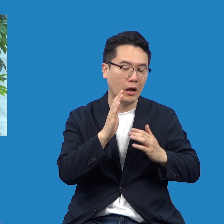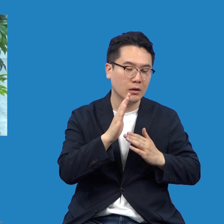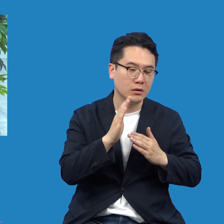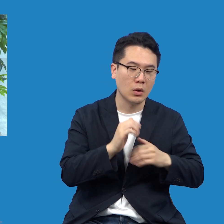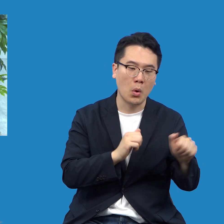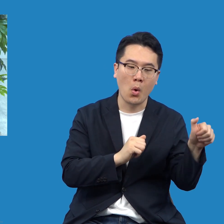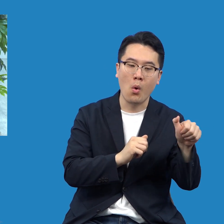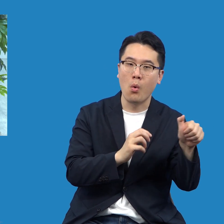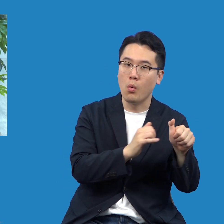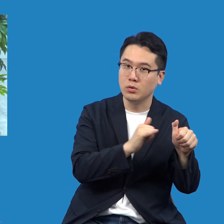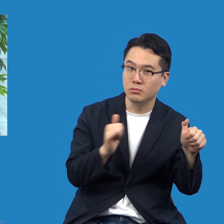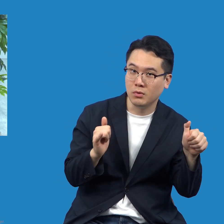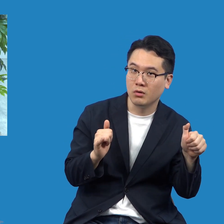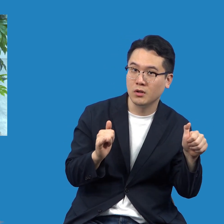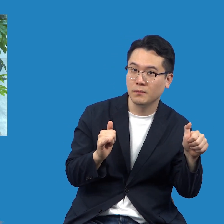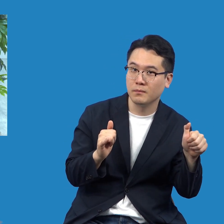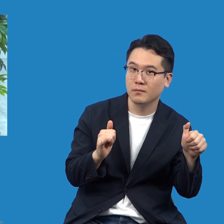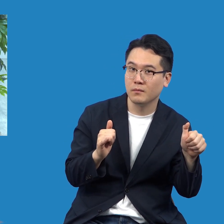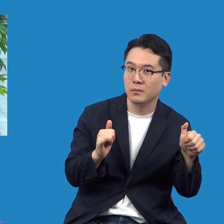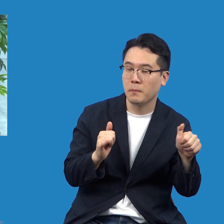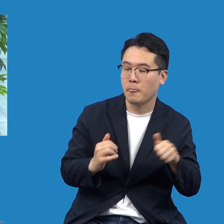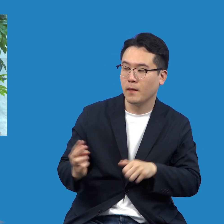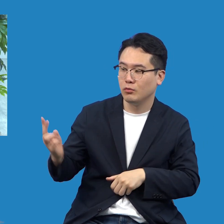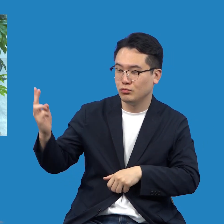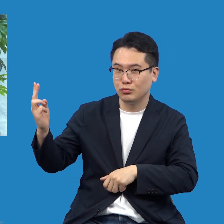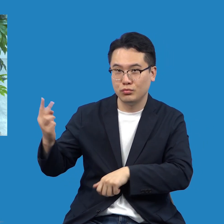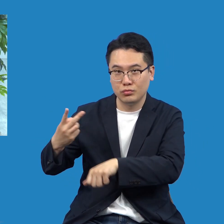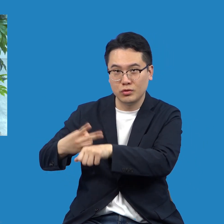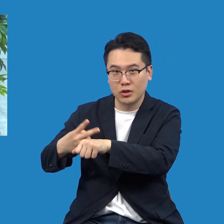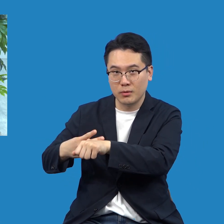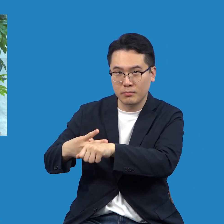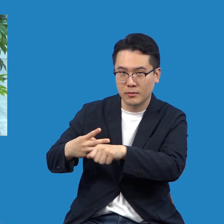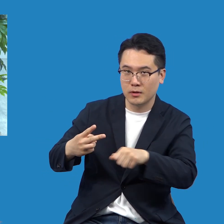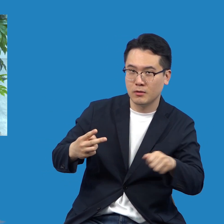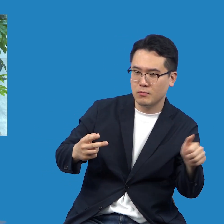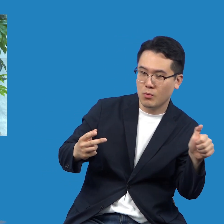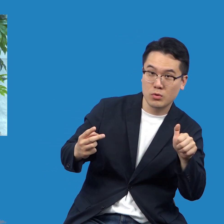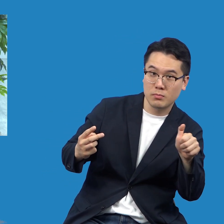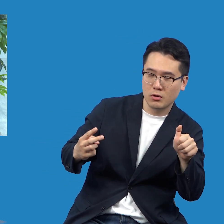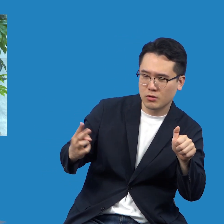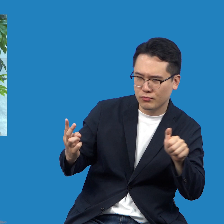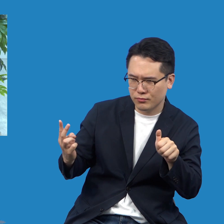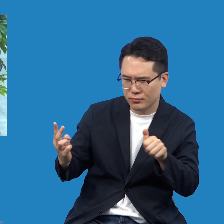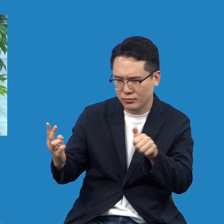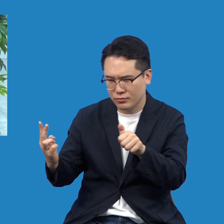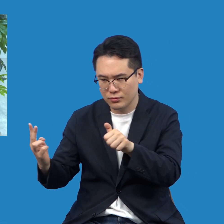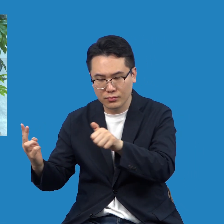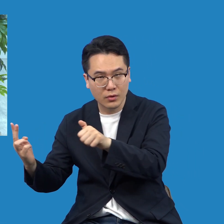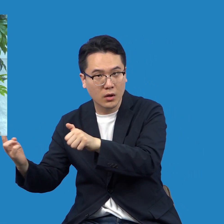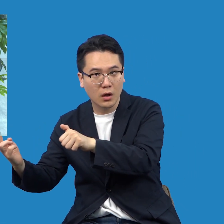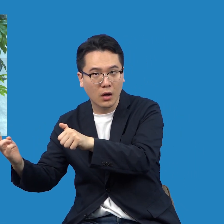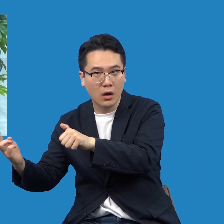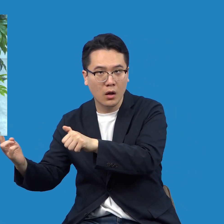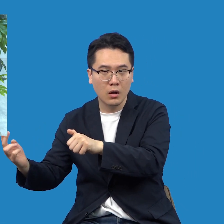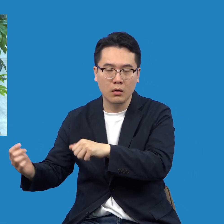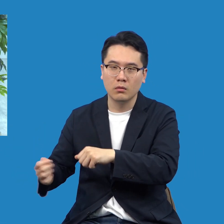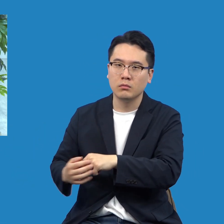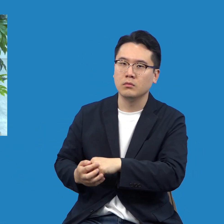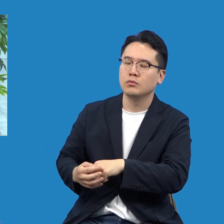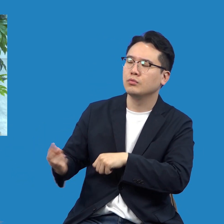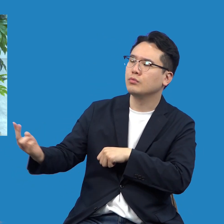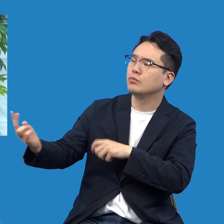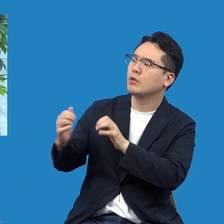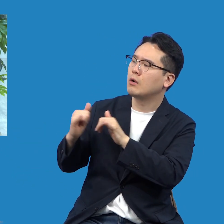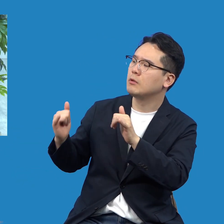50명이 두 스승의 뒤를 따라 가다가 멀찌감치 서서 두 사람을